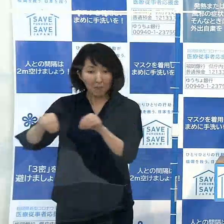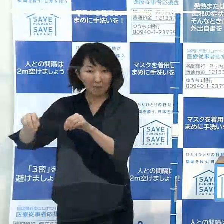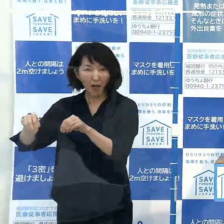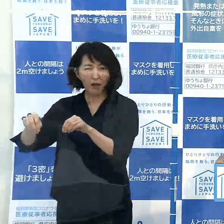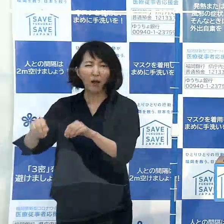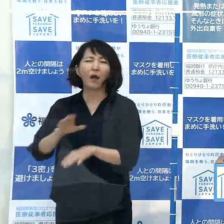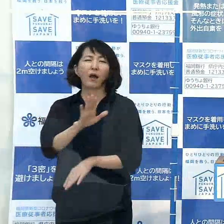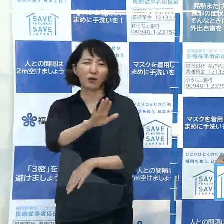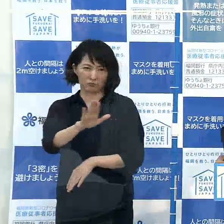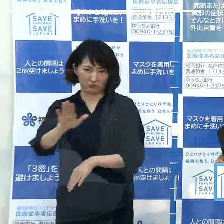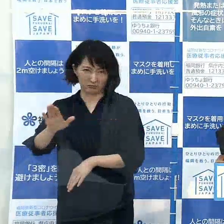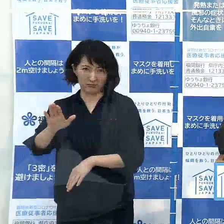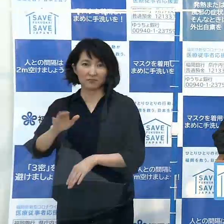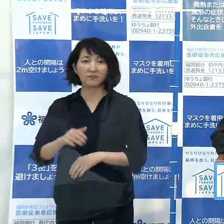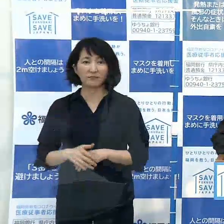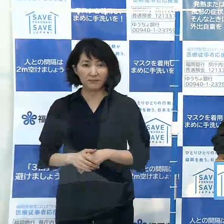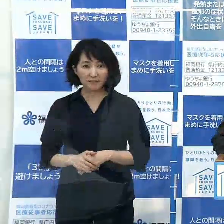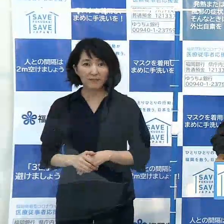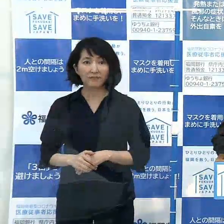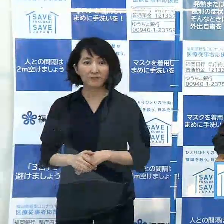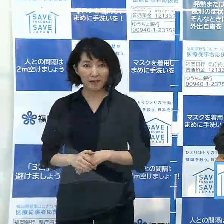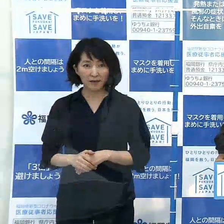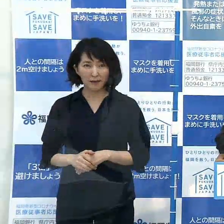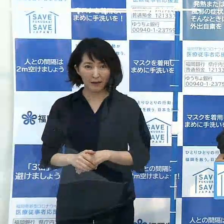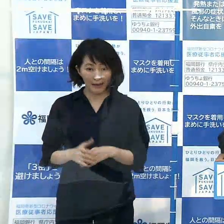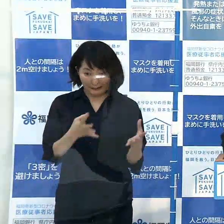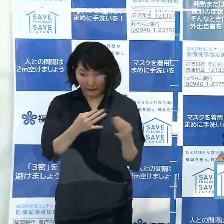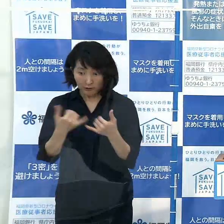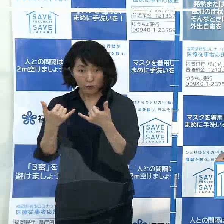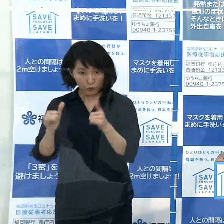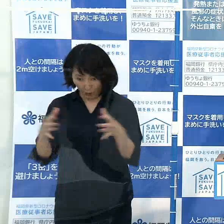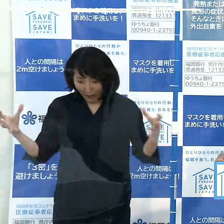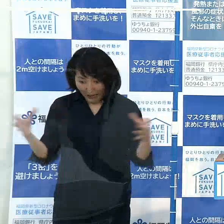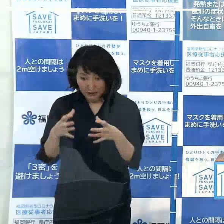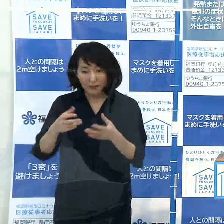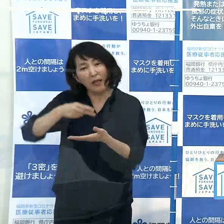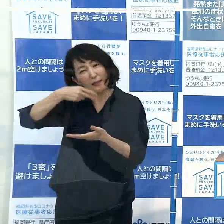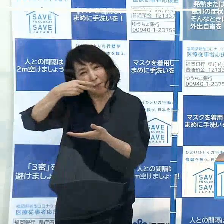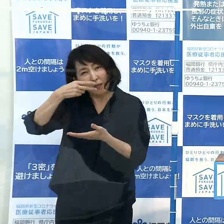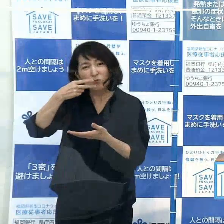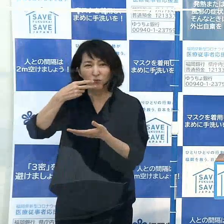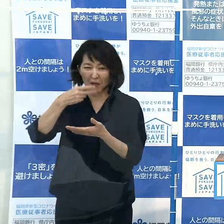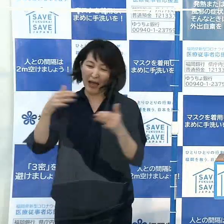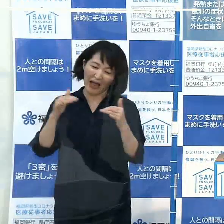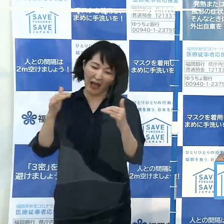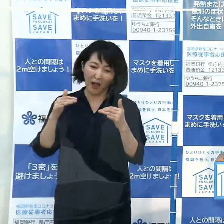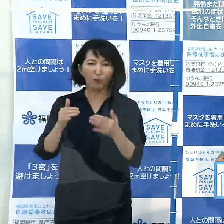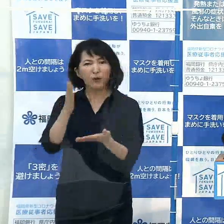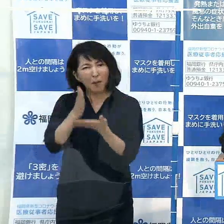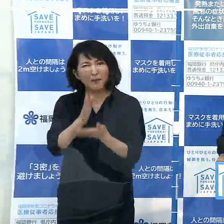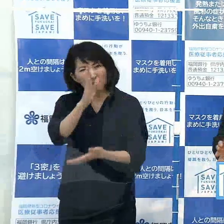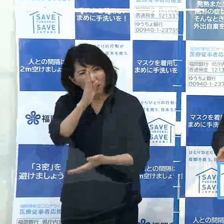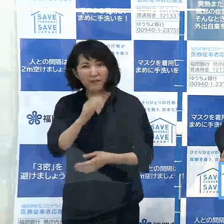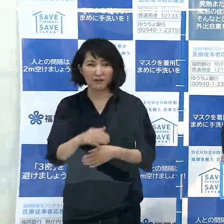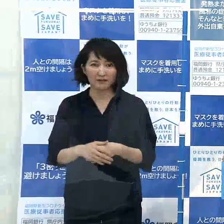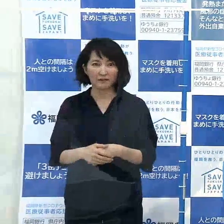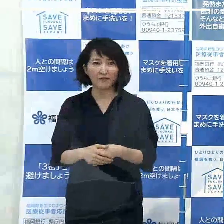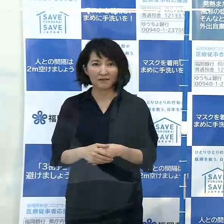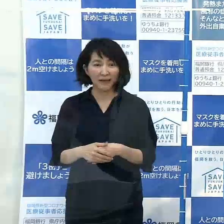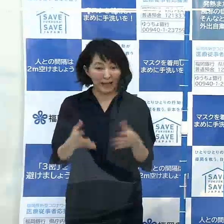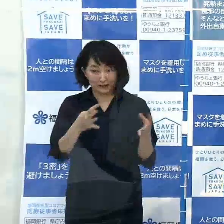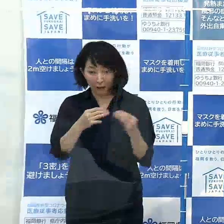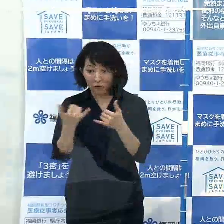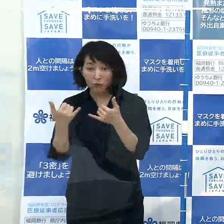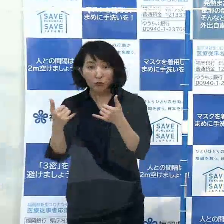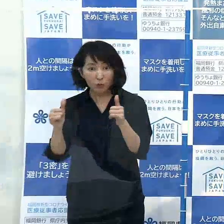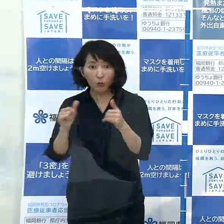出てきております。そこで大人数の会食や飲み会を避けていただきたいということであります。大人数と申し上げており